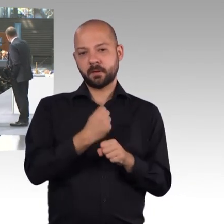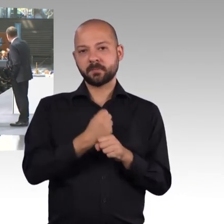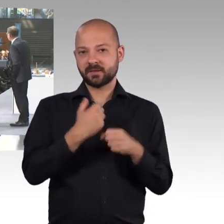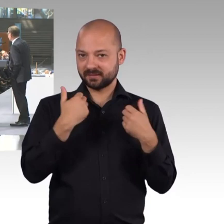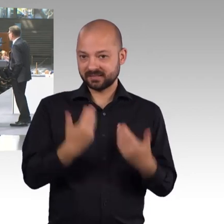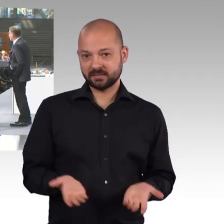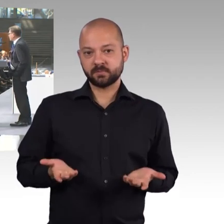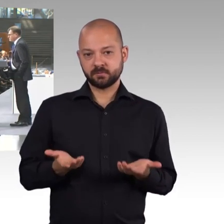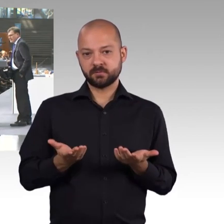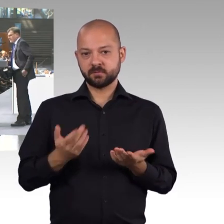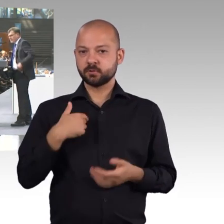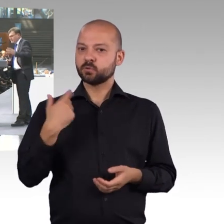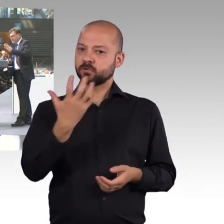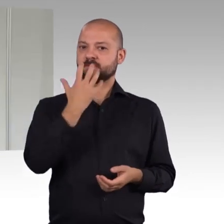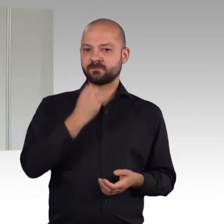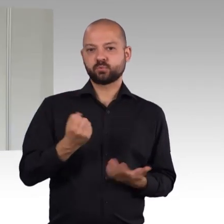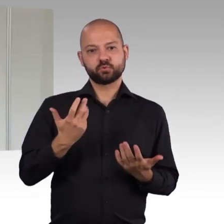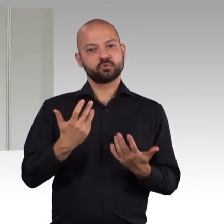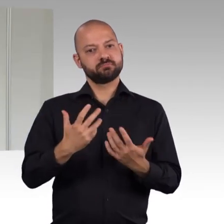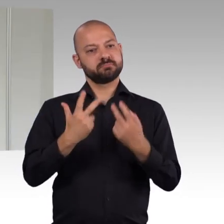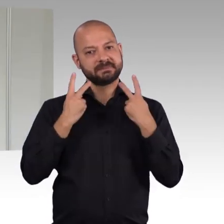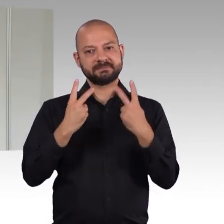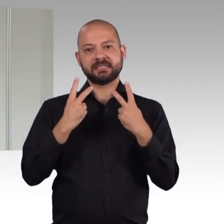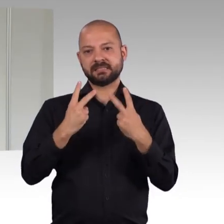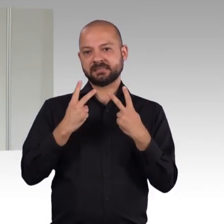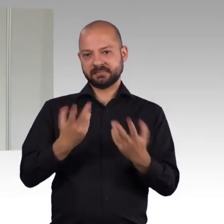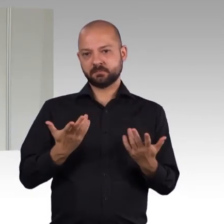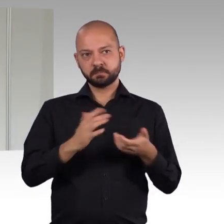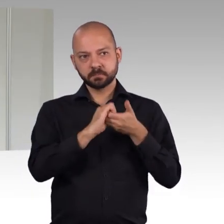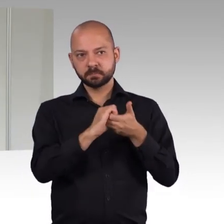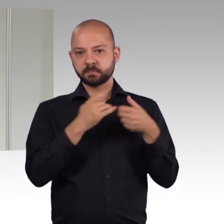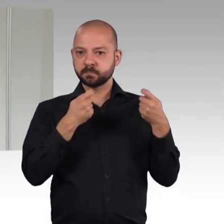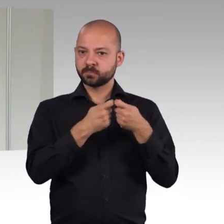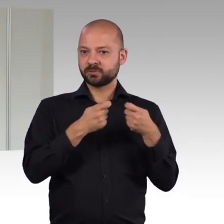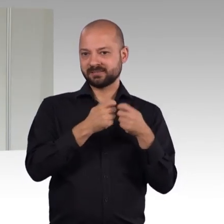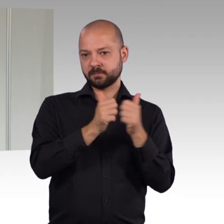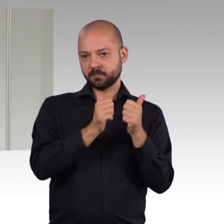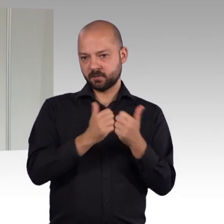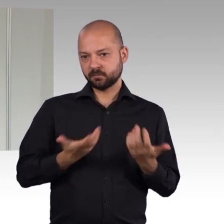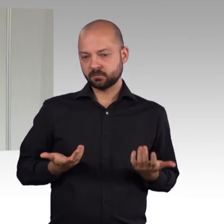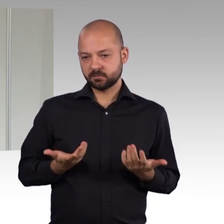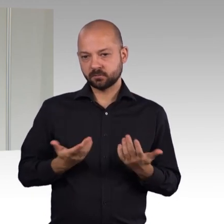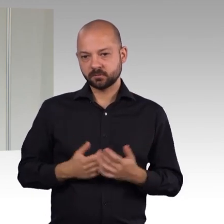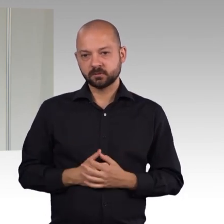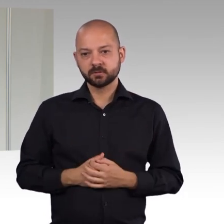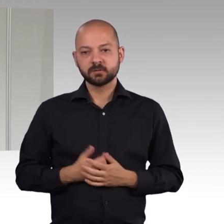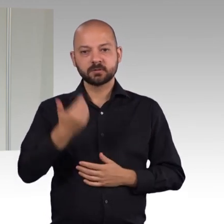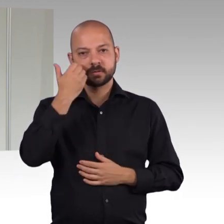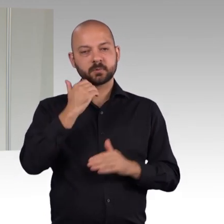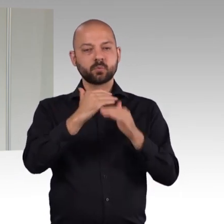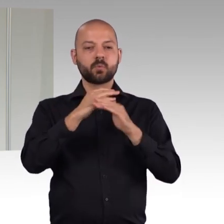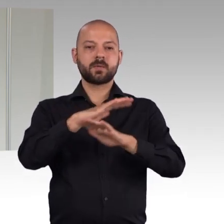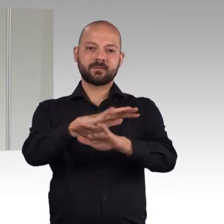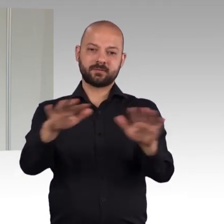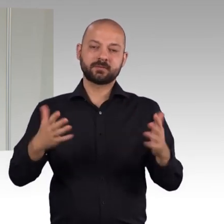Und die Verabredungen sind nicht mit dem Präsidenten getroffen. Sie sind noch nicht mal bilateral mit den Vereinigten Staaten von Amerika